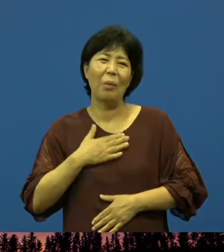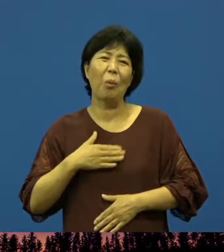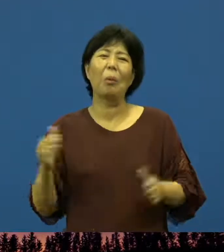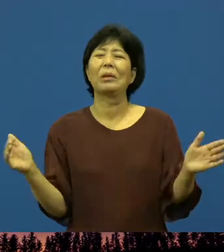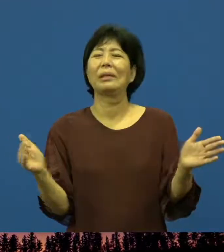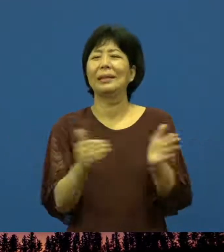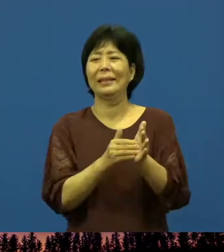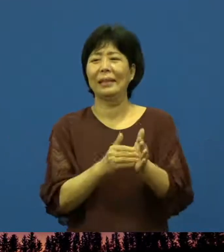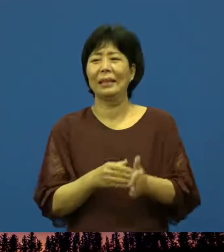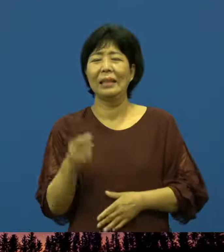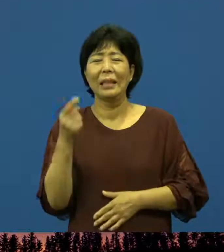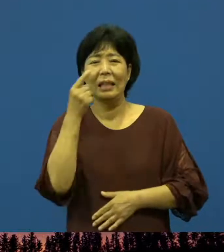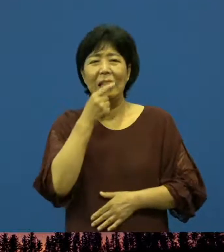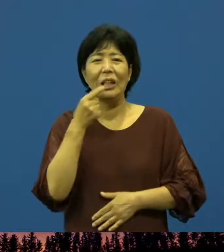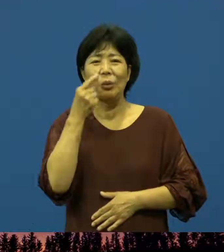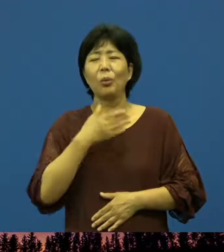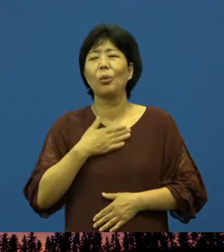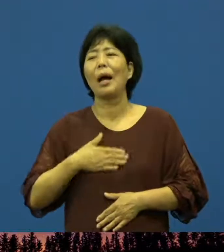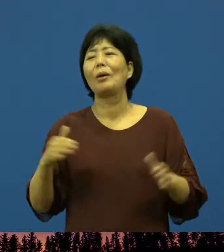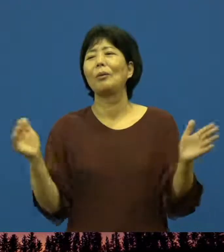있죠. 이론적으로만 알고 있는.